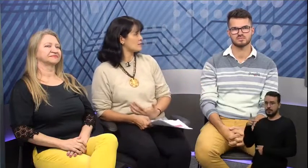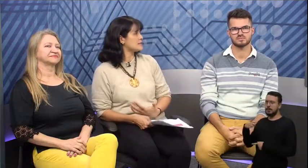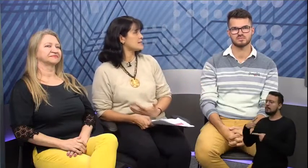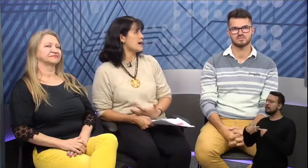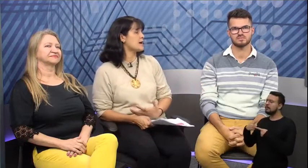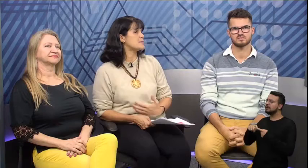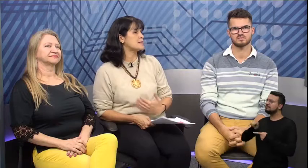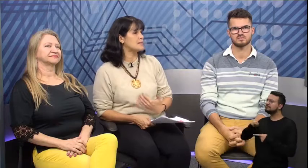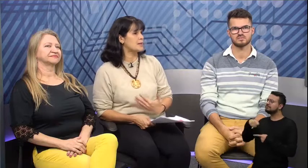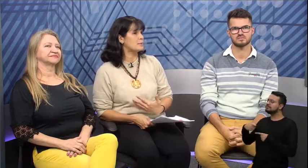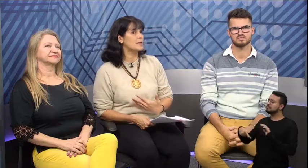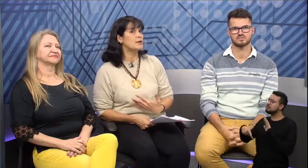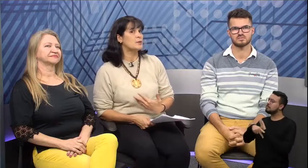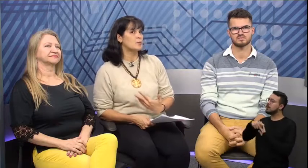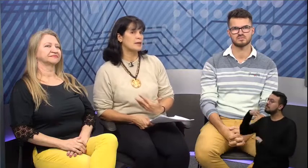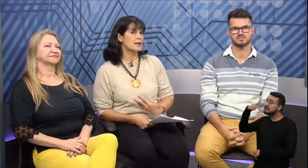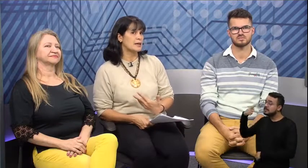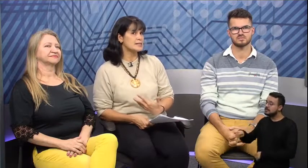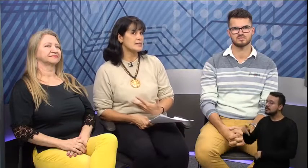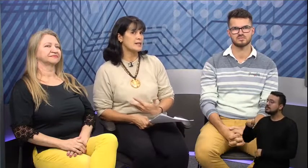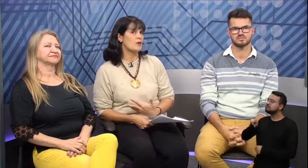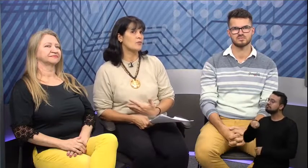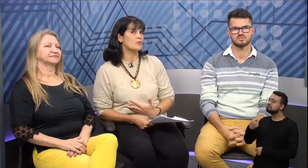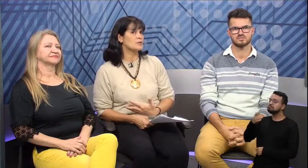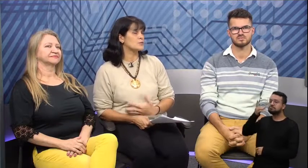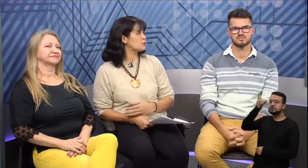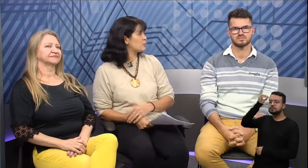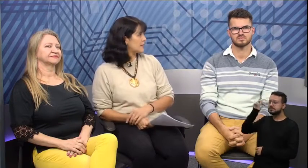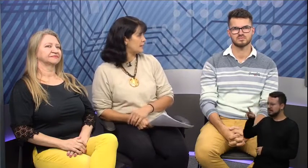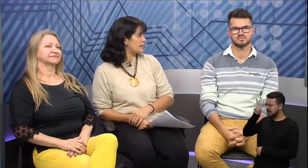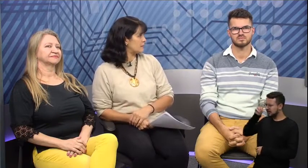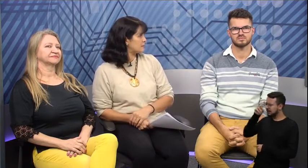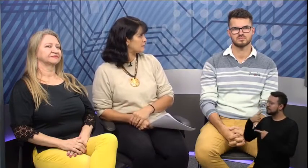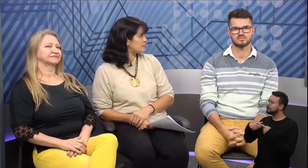ele sabe, se ele lembra, por que esse sinal foi escolhido para ele?